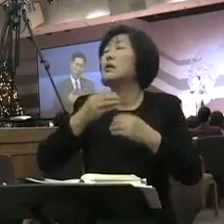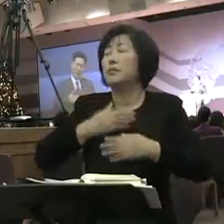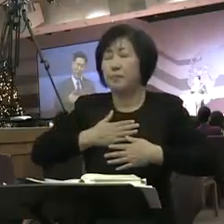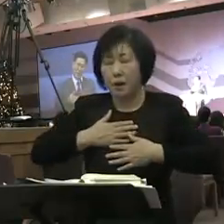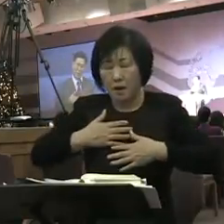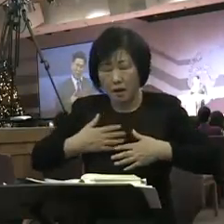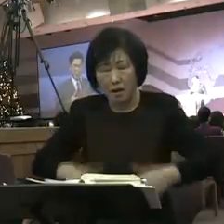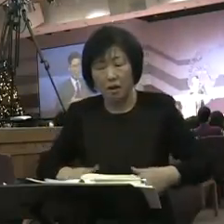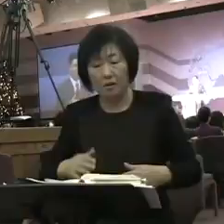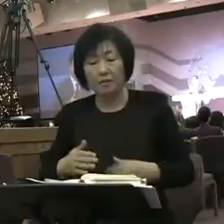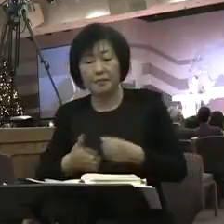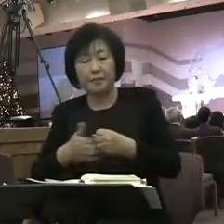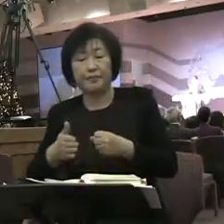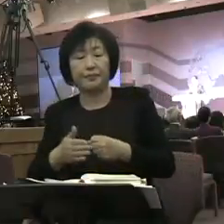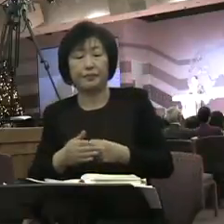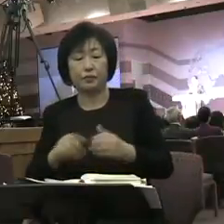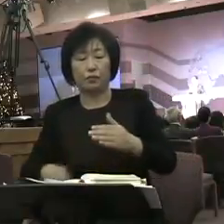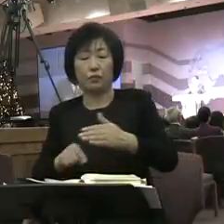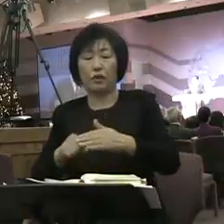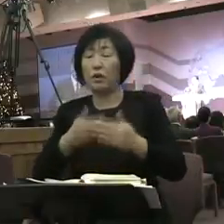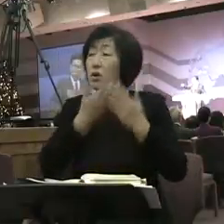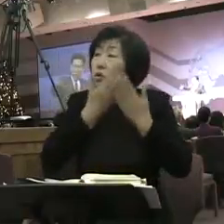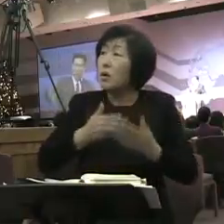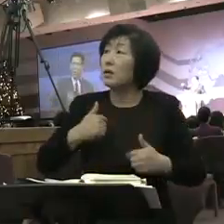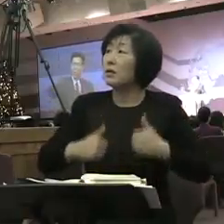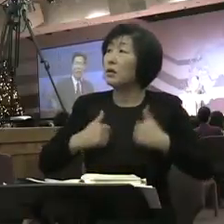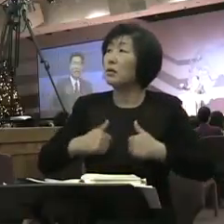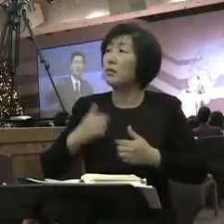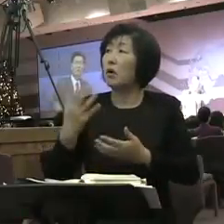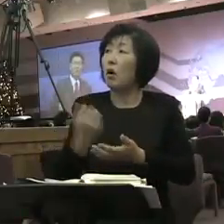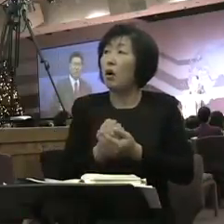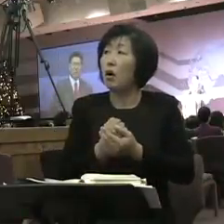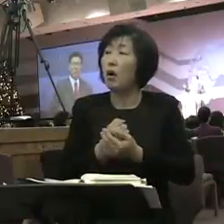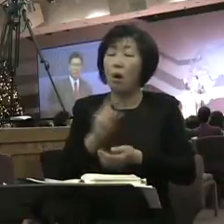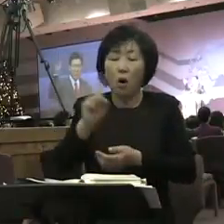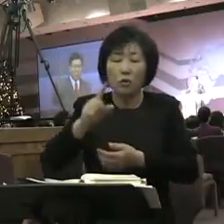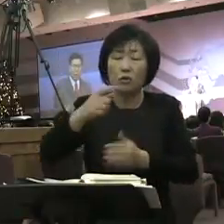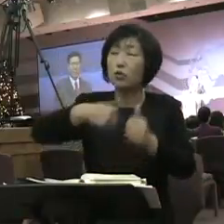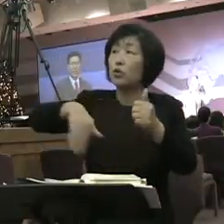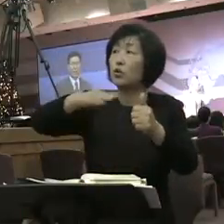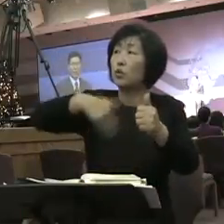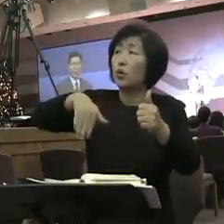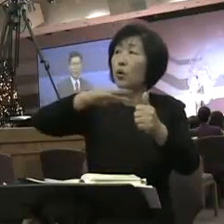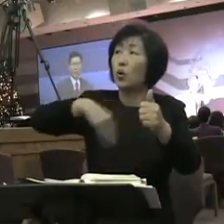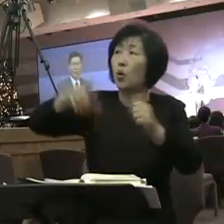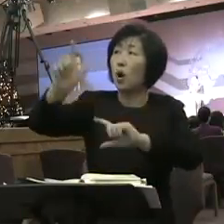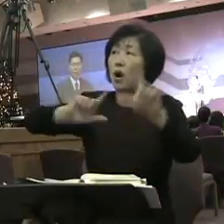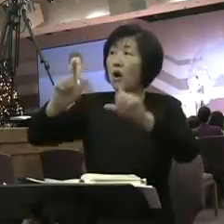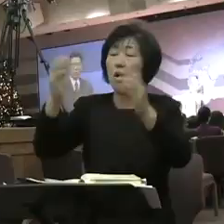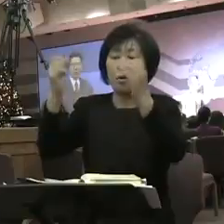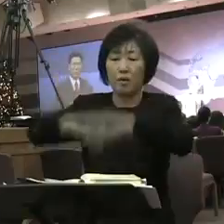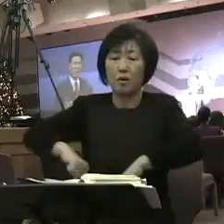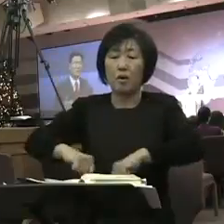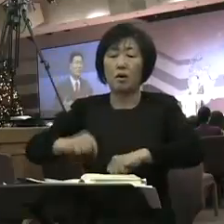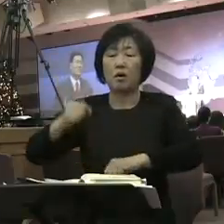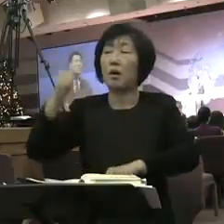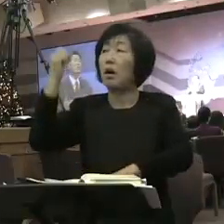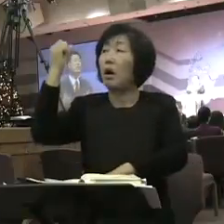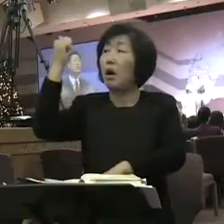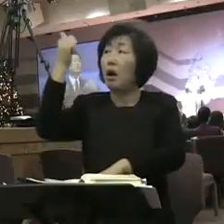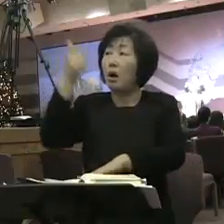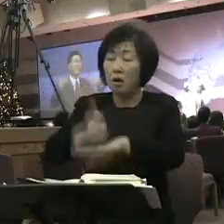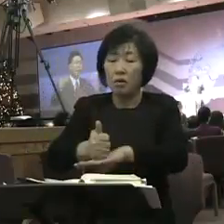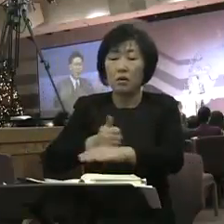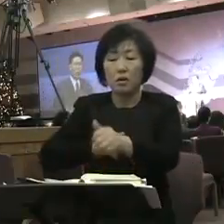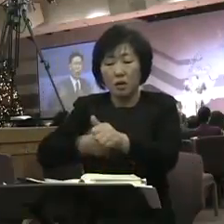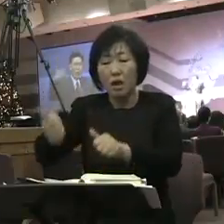하나님께서 우리 속에 있는 이 귀한 기쁨은요, 우리의 주위의 어떤 환경을 우리를 무너뜨리려고 해도 결국은 우리가 그것을